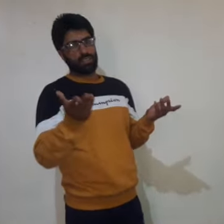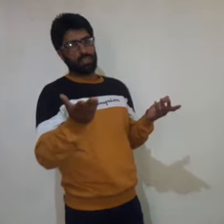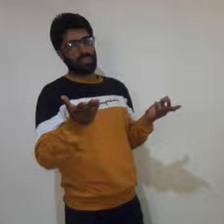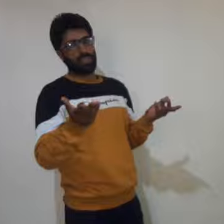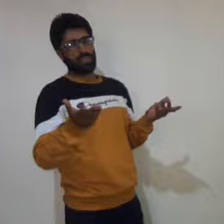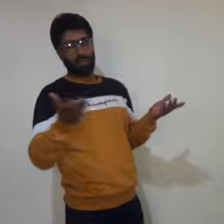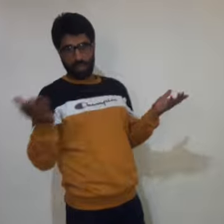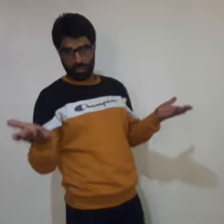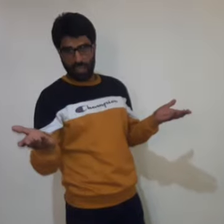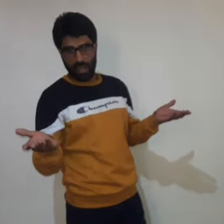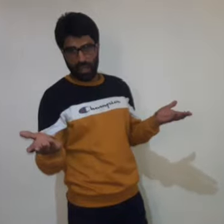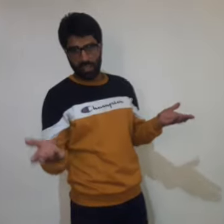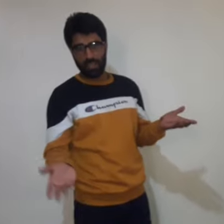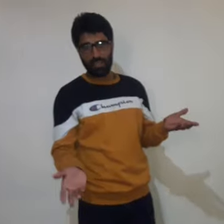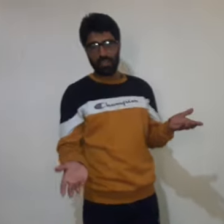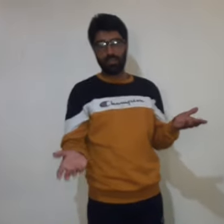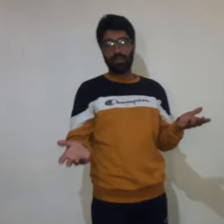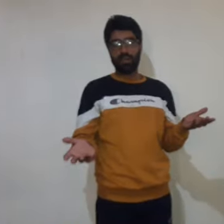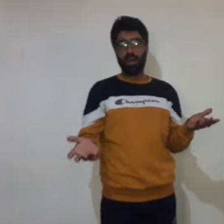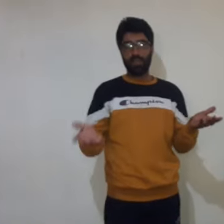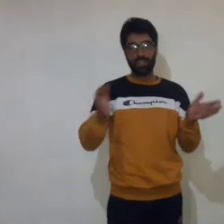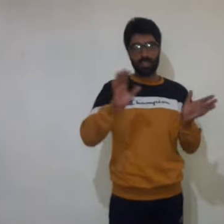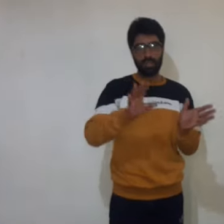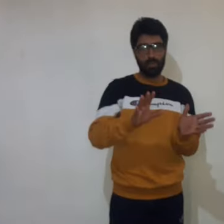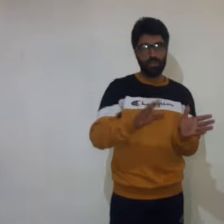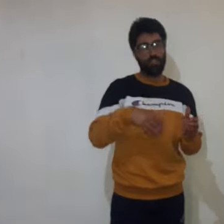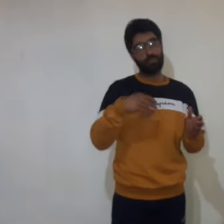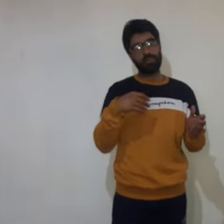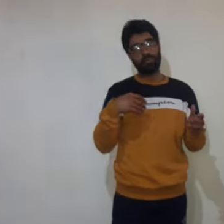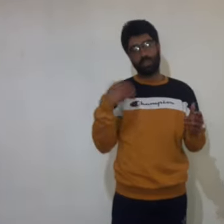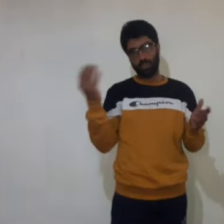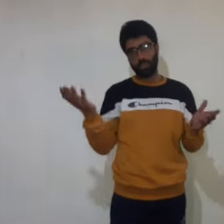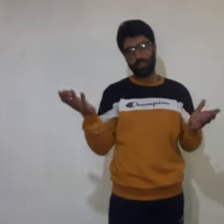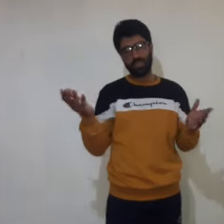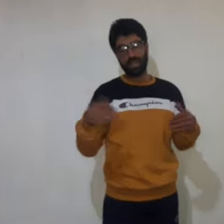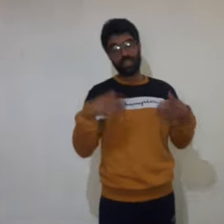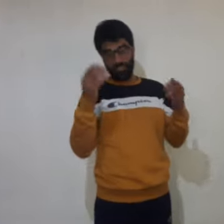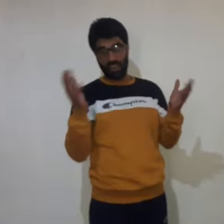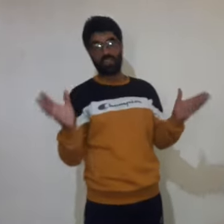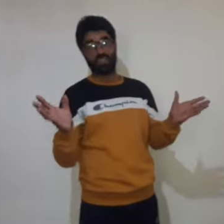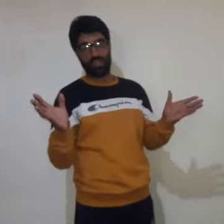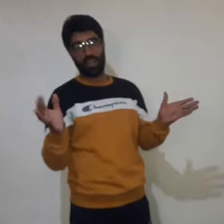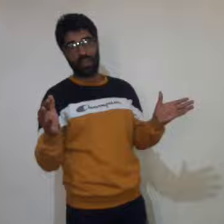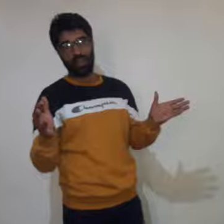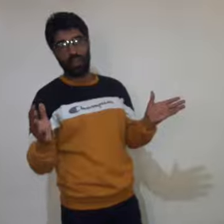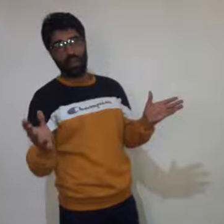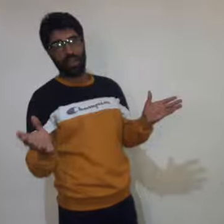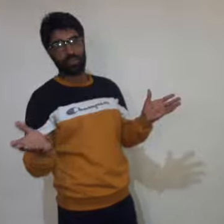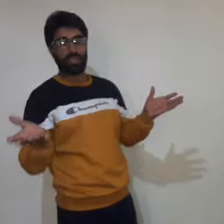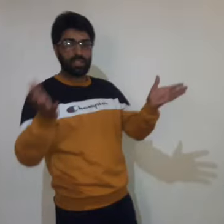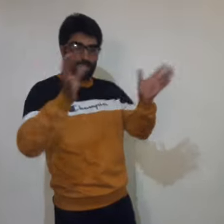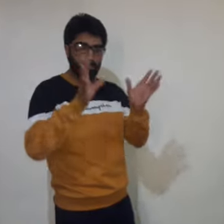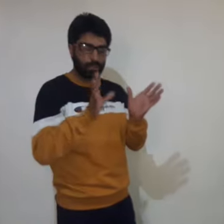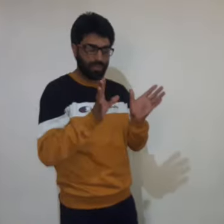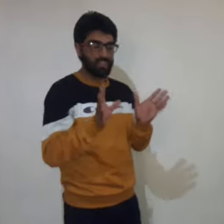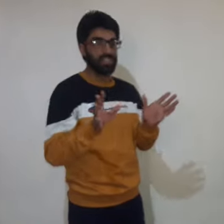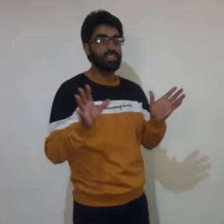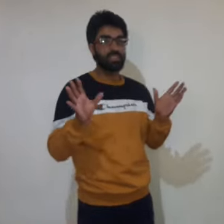इसकी सिम्टम्स क्या है, हाउ इट इज ट्रांसमिटेड फ्रॉम पर्सन टू पर्सन, कैसे फैल जाता है एंड इसकी प्रिवेंशन क्या